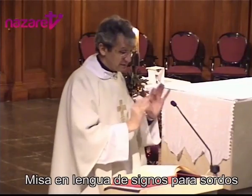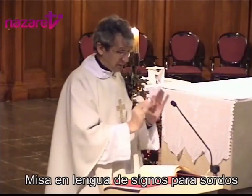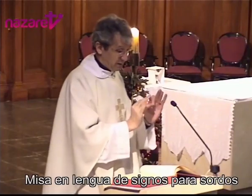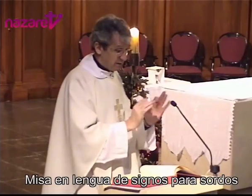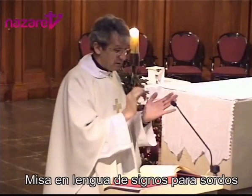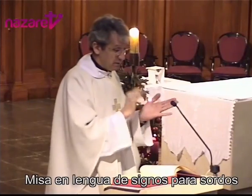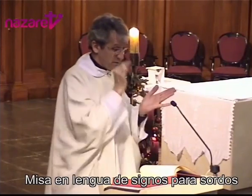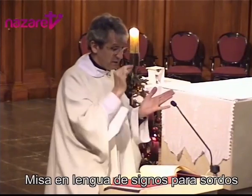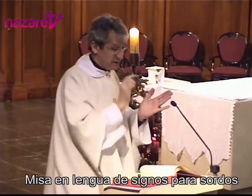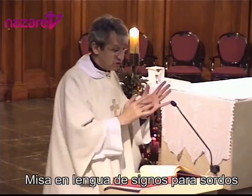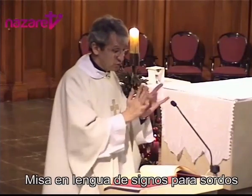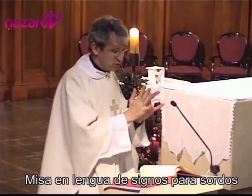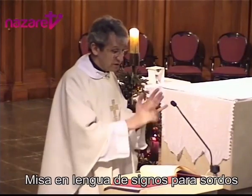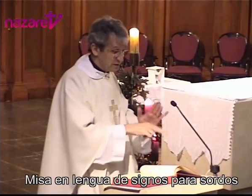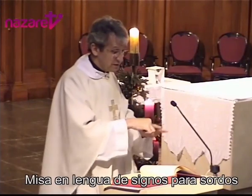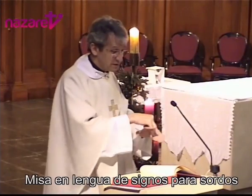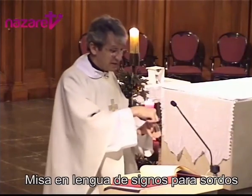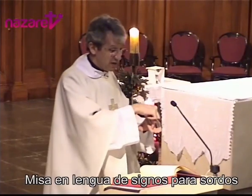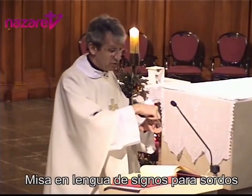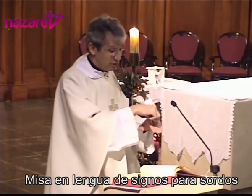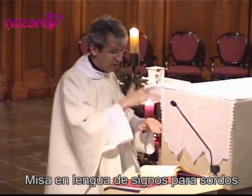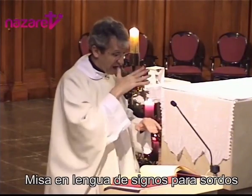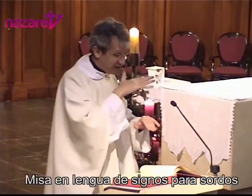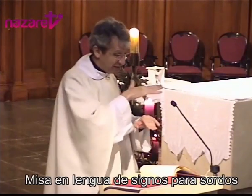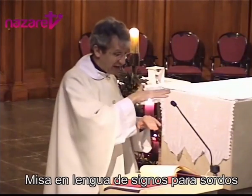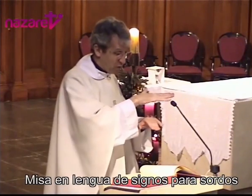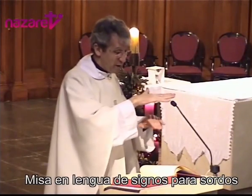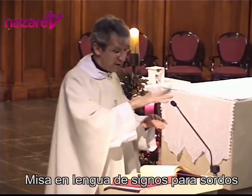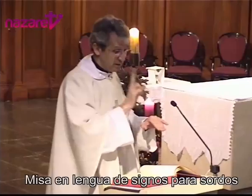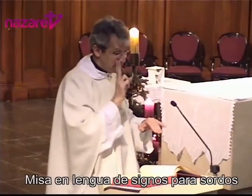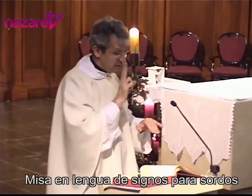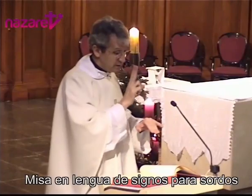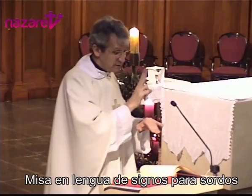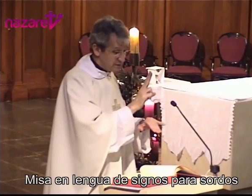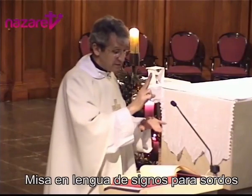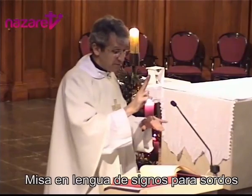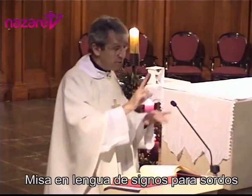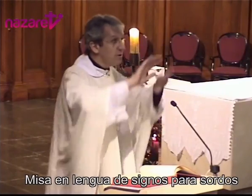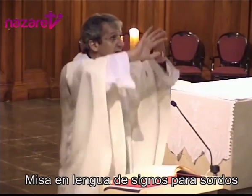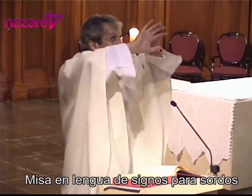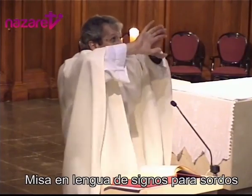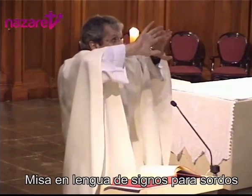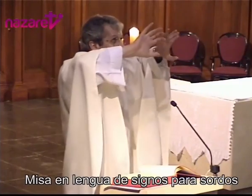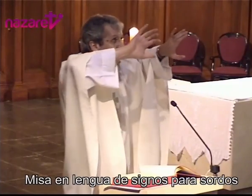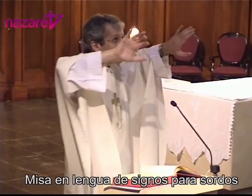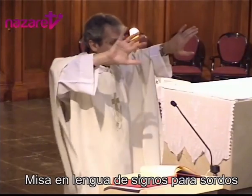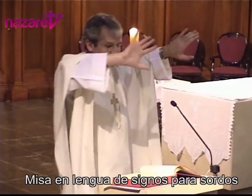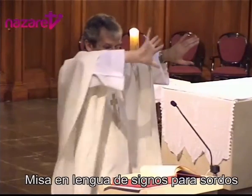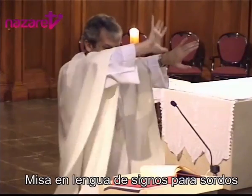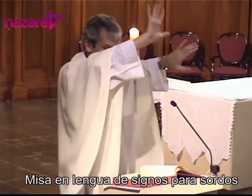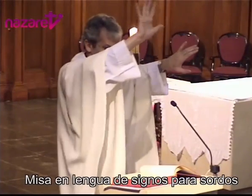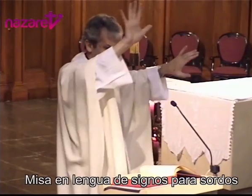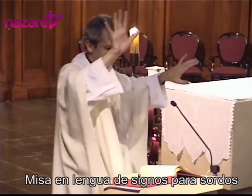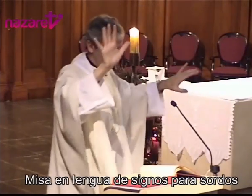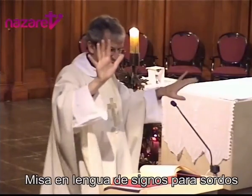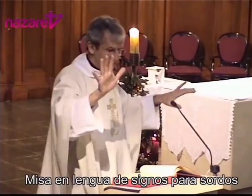Apenas Jesús salió del agua, se vio rasgarse